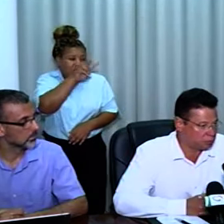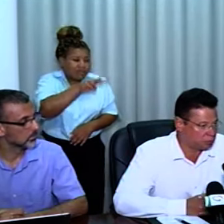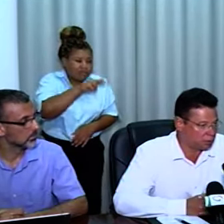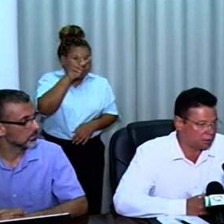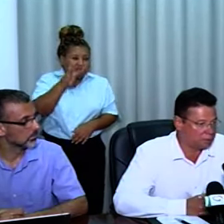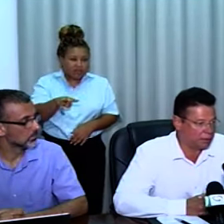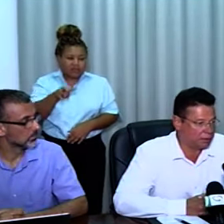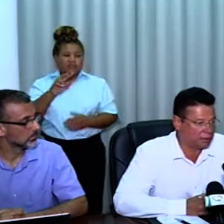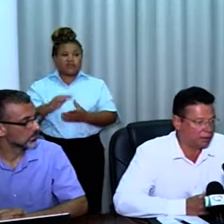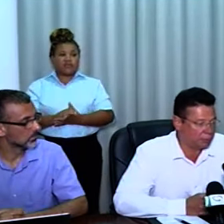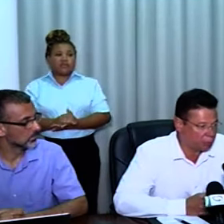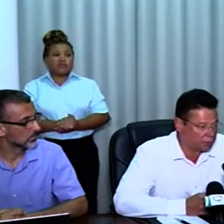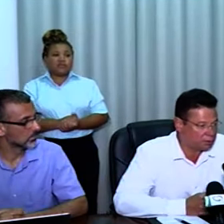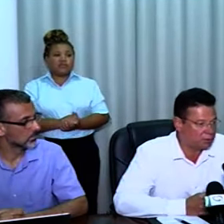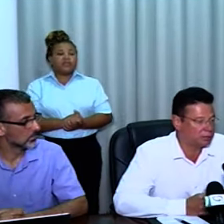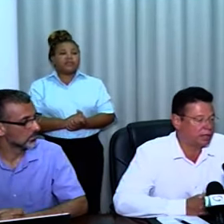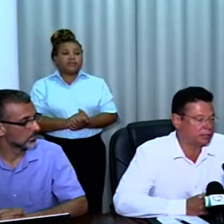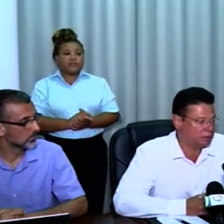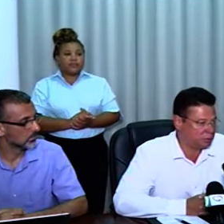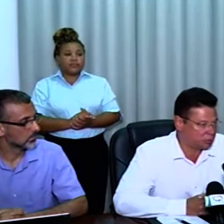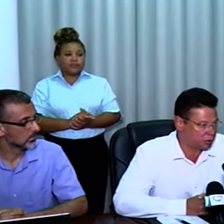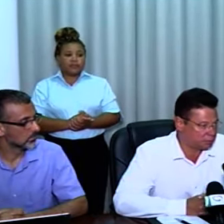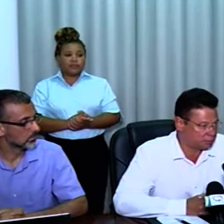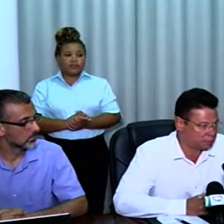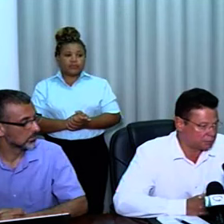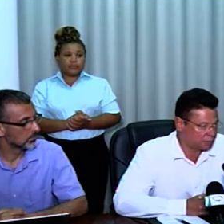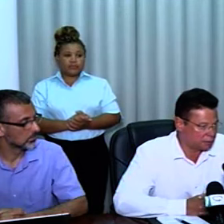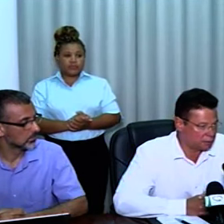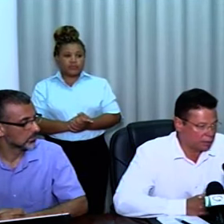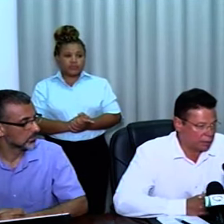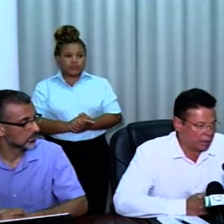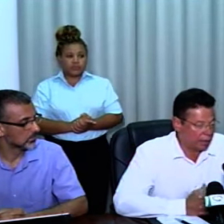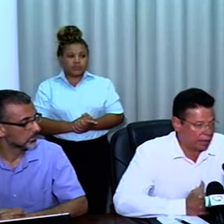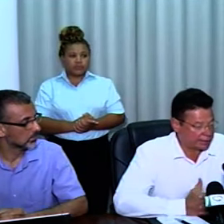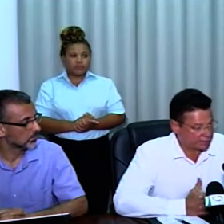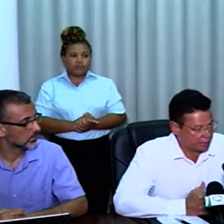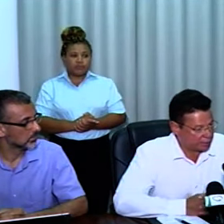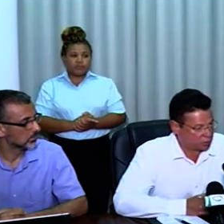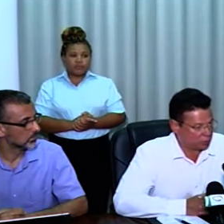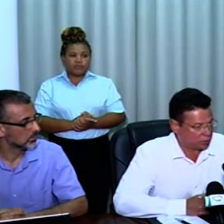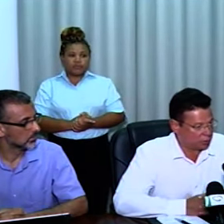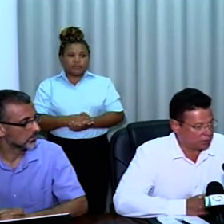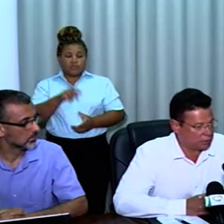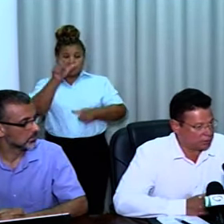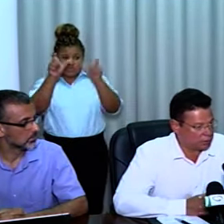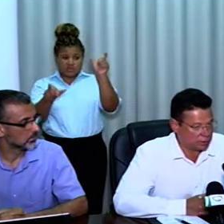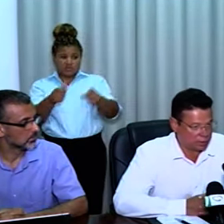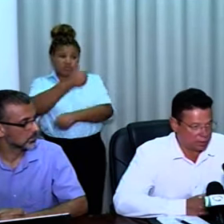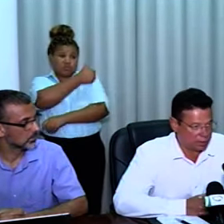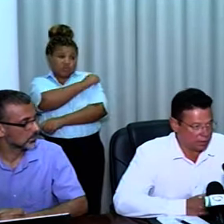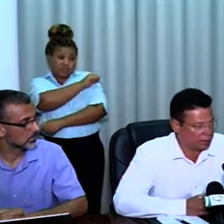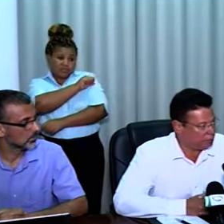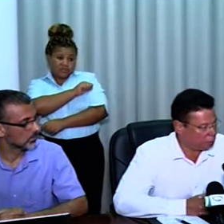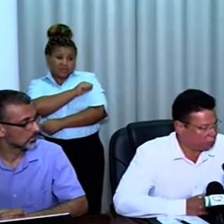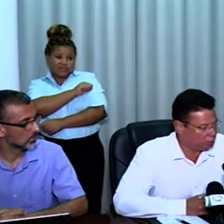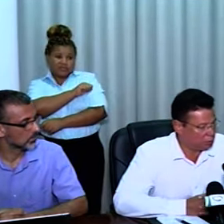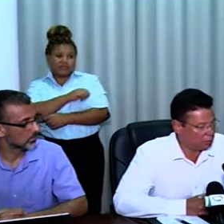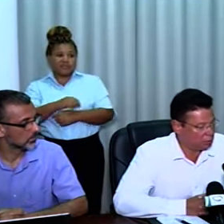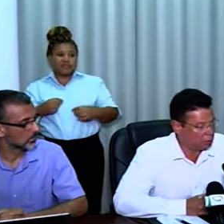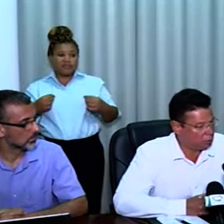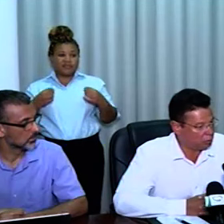nous répondre à ce bon besoin. À ce stade, je suis content de dire un des